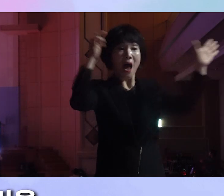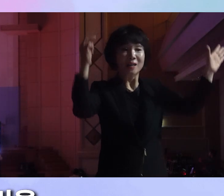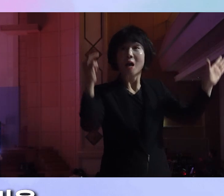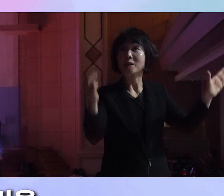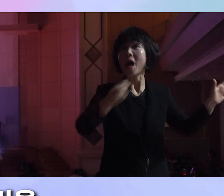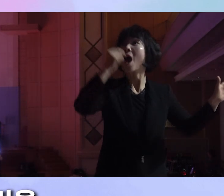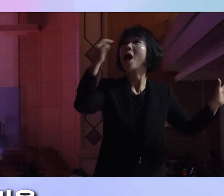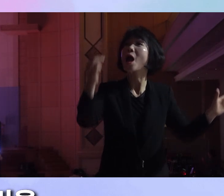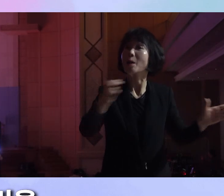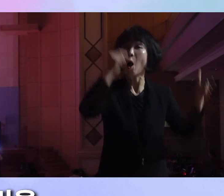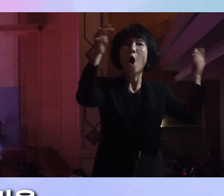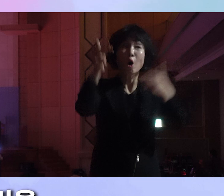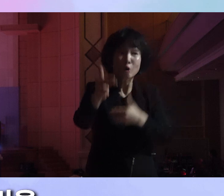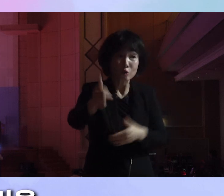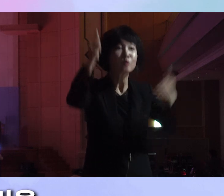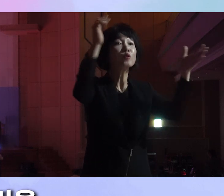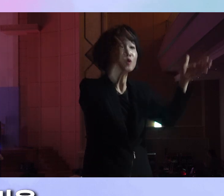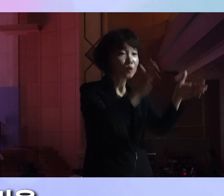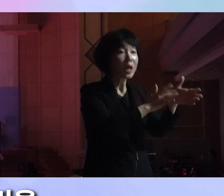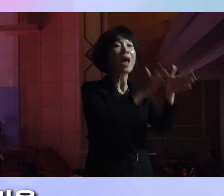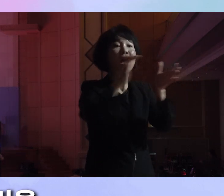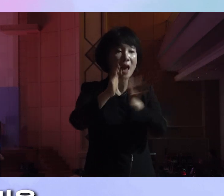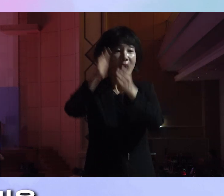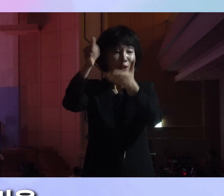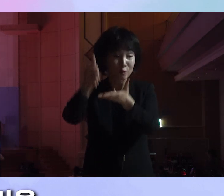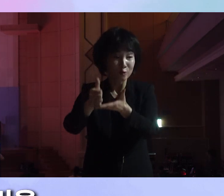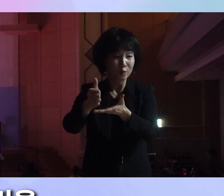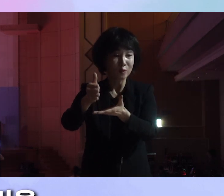생명의 주 예수,